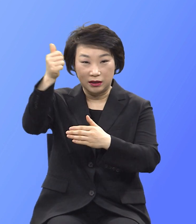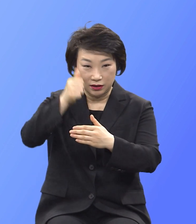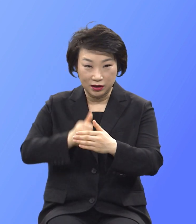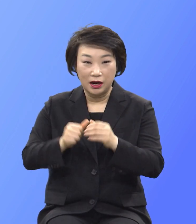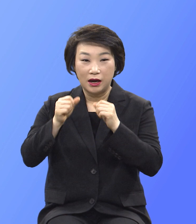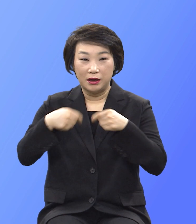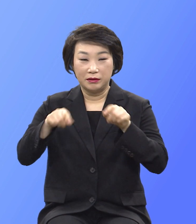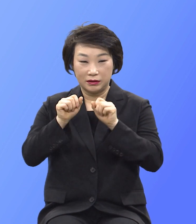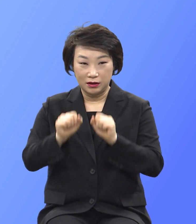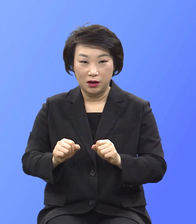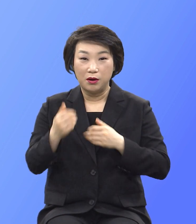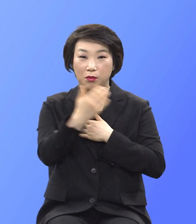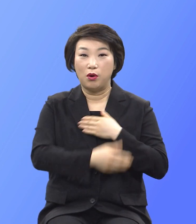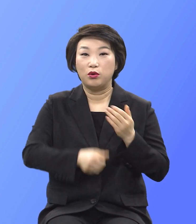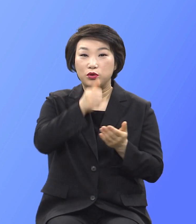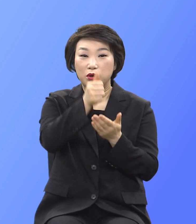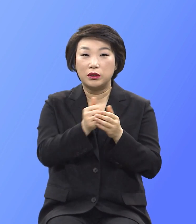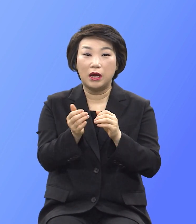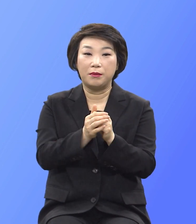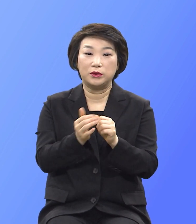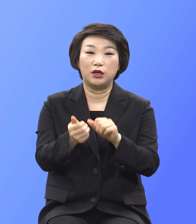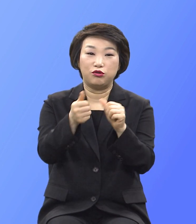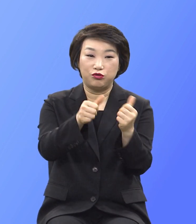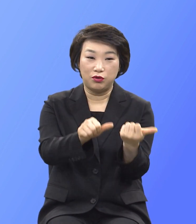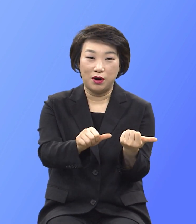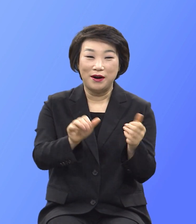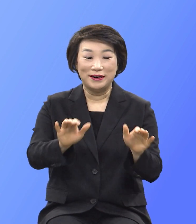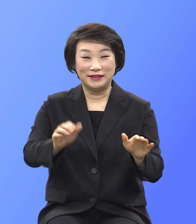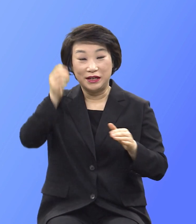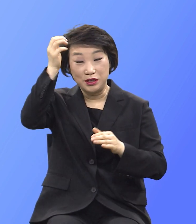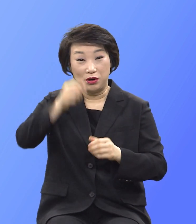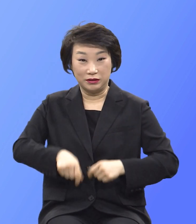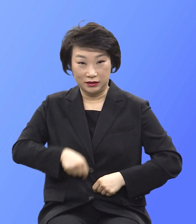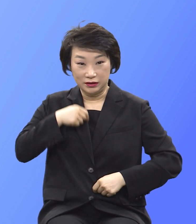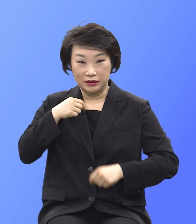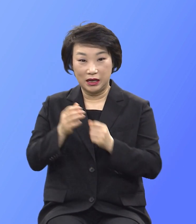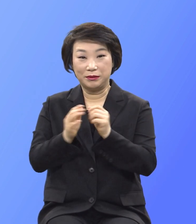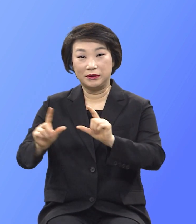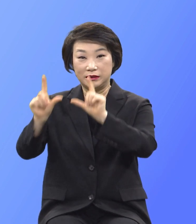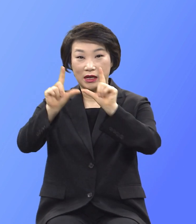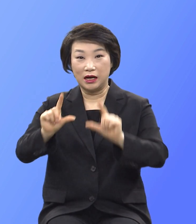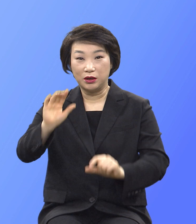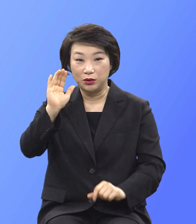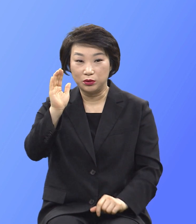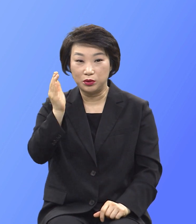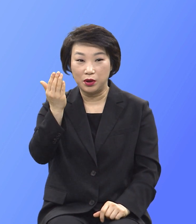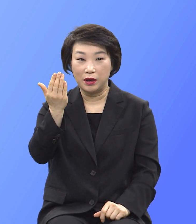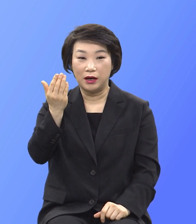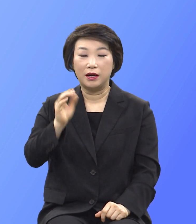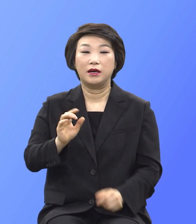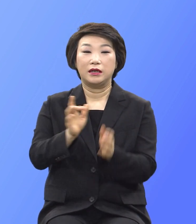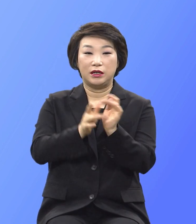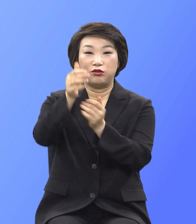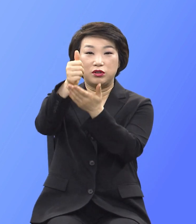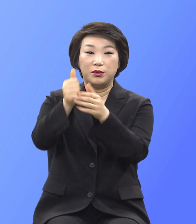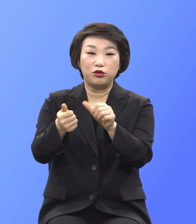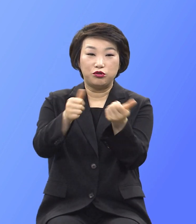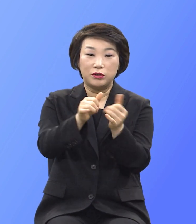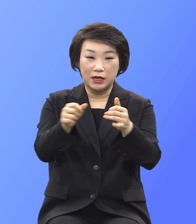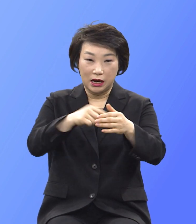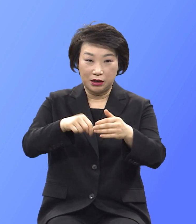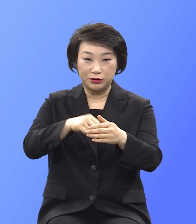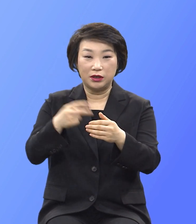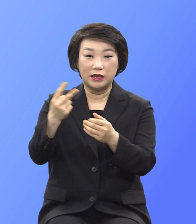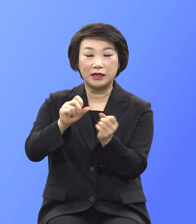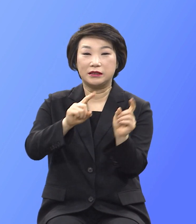너희 안에 계시면 몸은 죄로 인하여 죽은 것이나 영은 의를 인하여 산 것이니라. 예수를